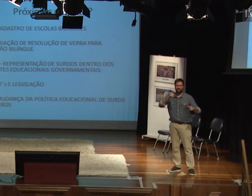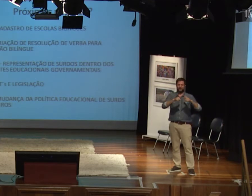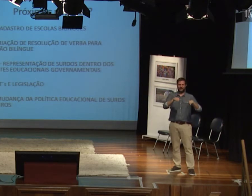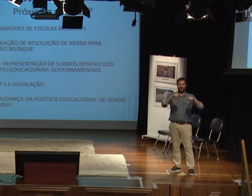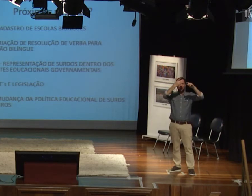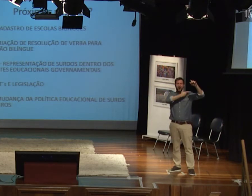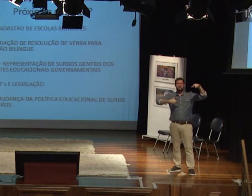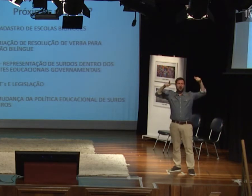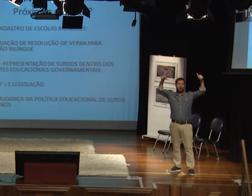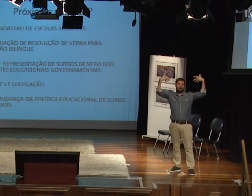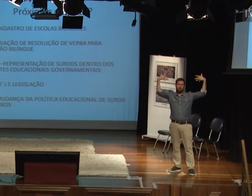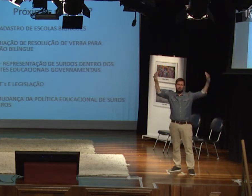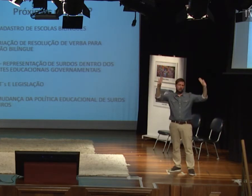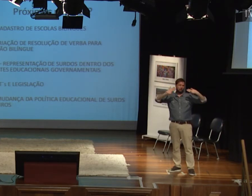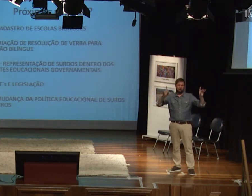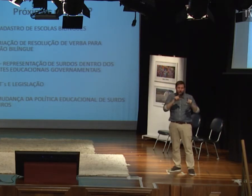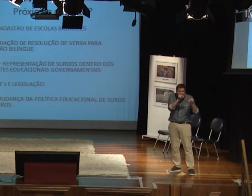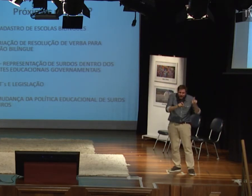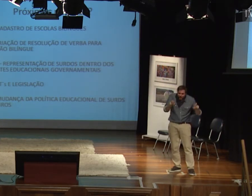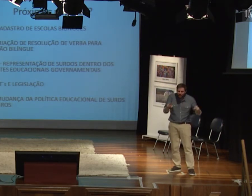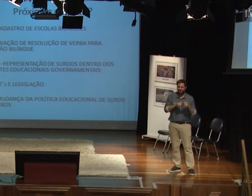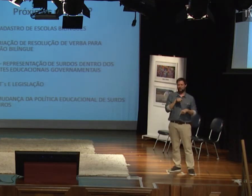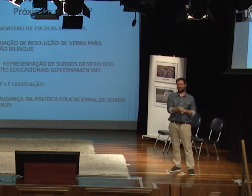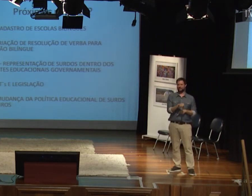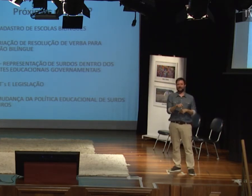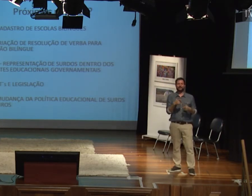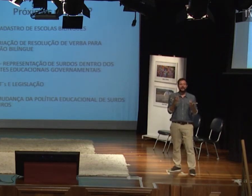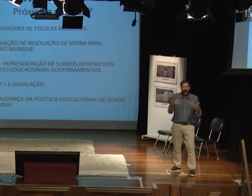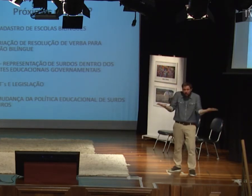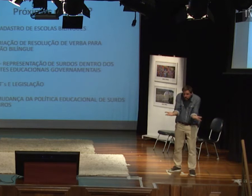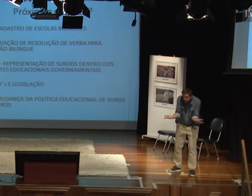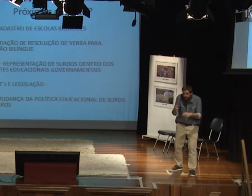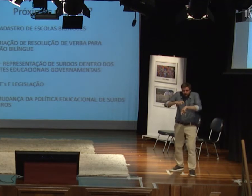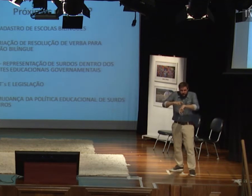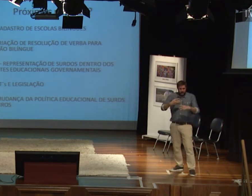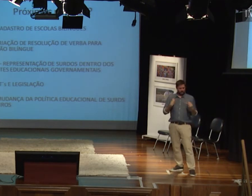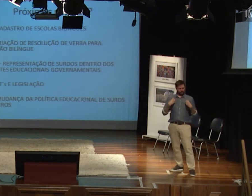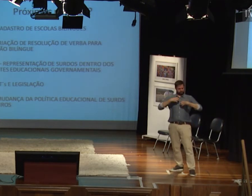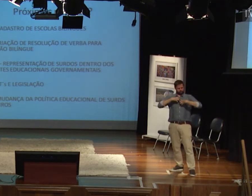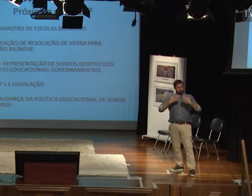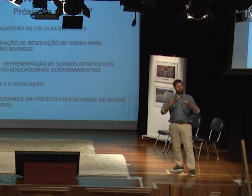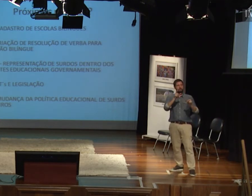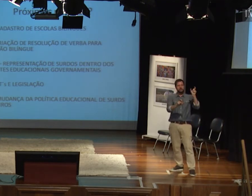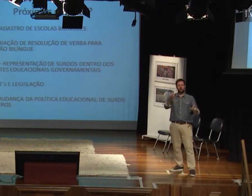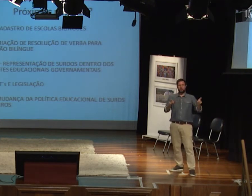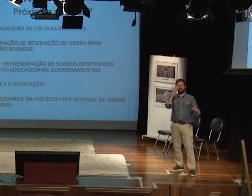essa consciência, né, têm pensamentos diferentes sobre a nossa realidade. Então, a gente precisa